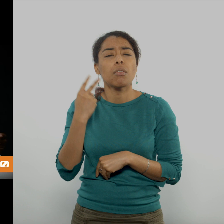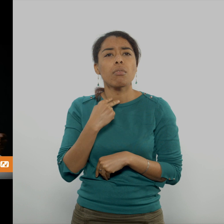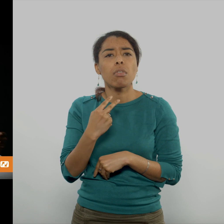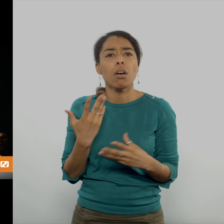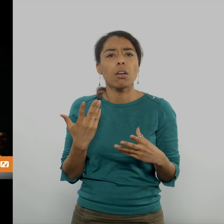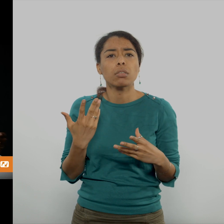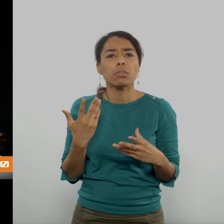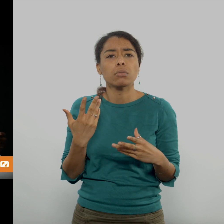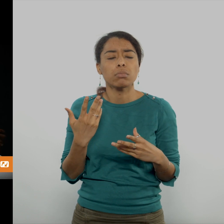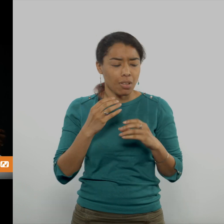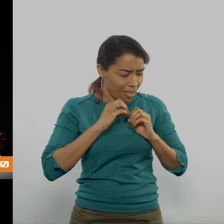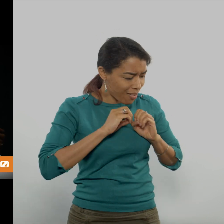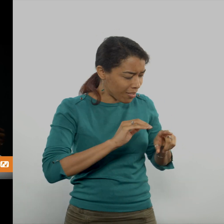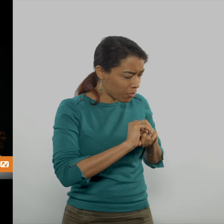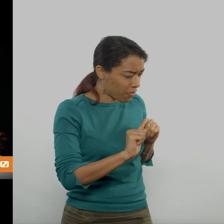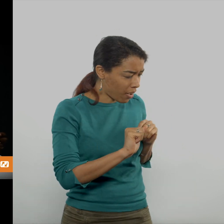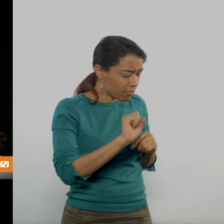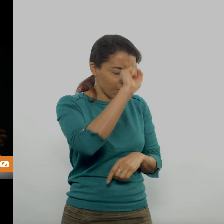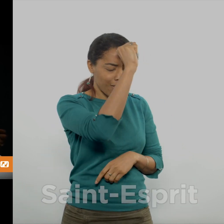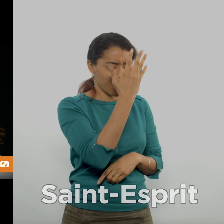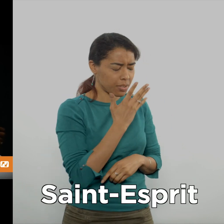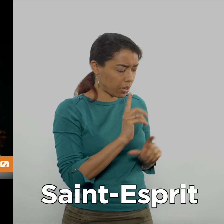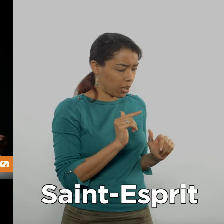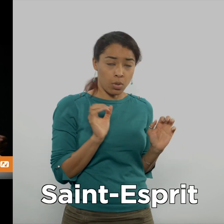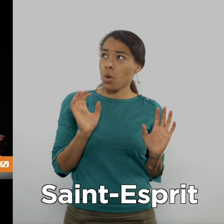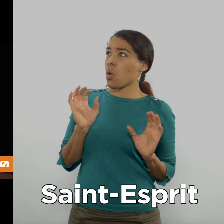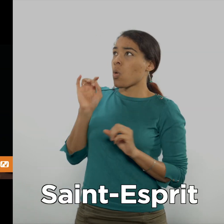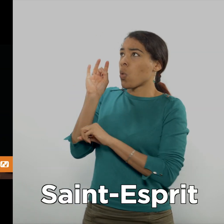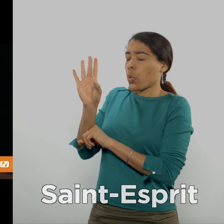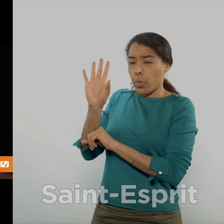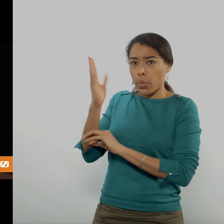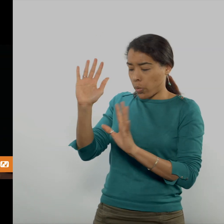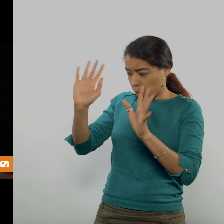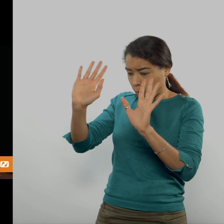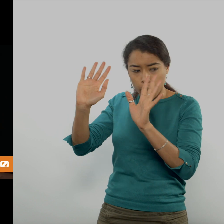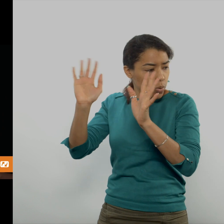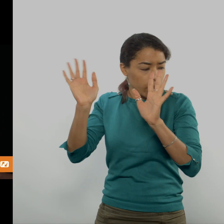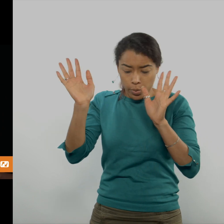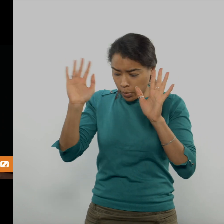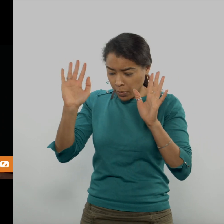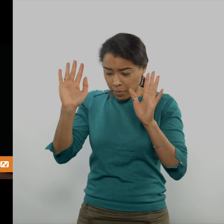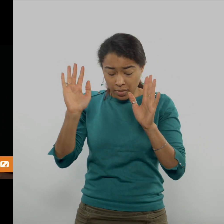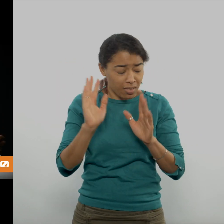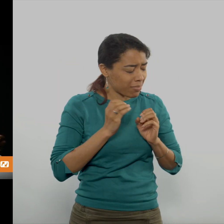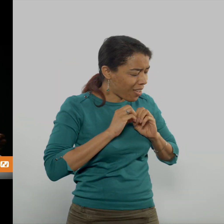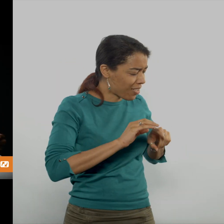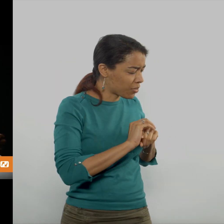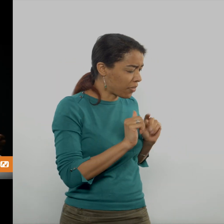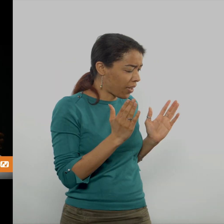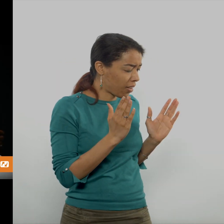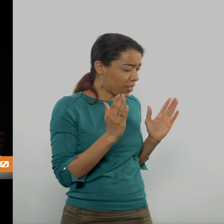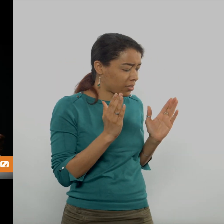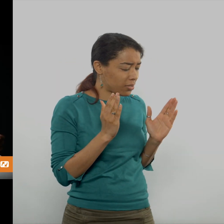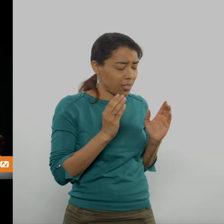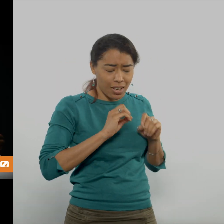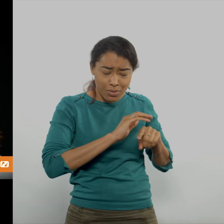là, j'ai entendu une voix qui me disait, laisse-toi faire, c'est le Saint-Esprit. Au début, je rejetais cette présence-là. Et cette parole